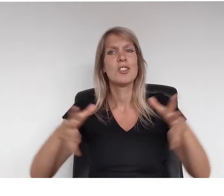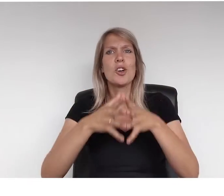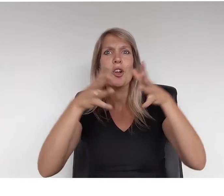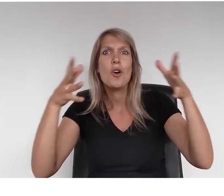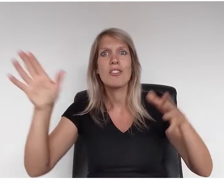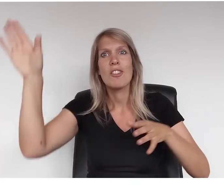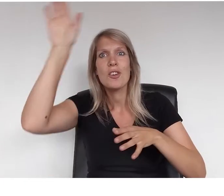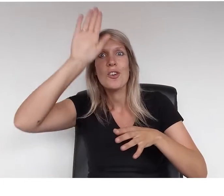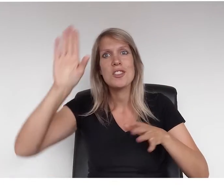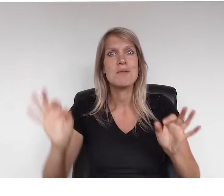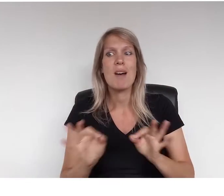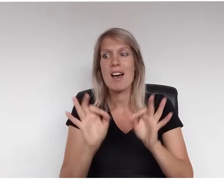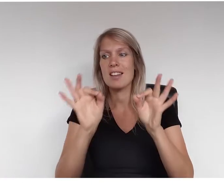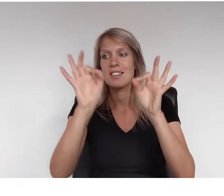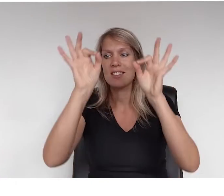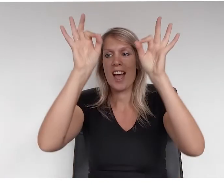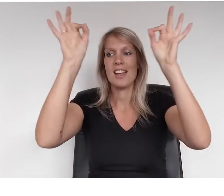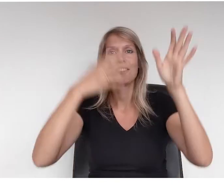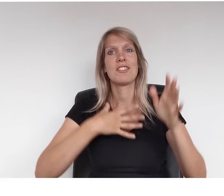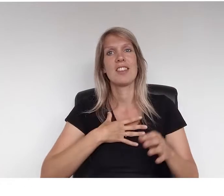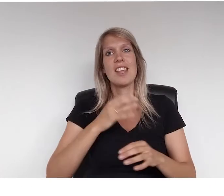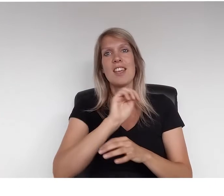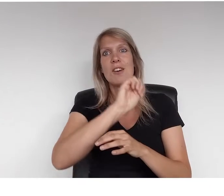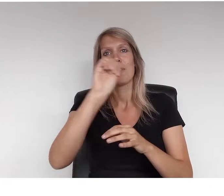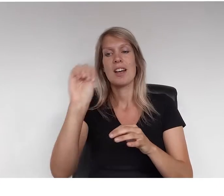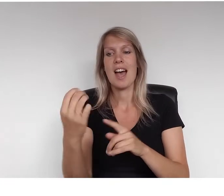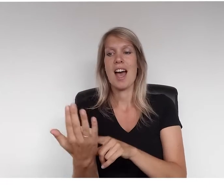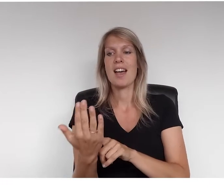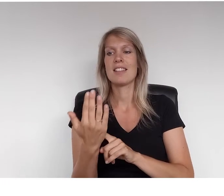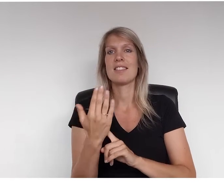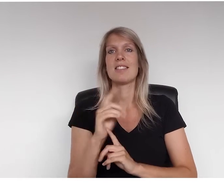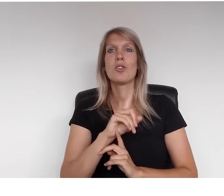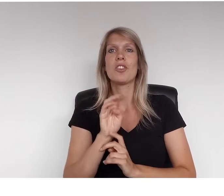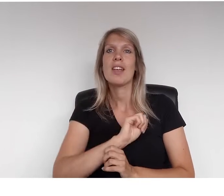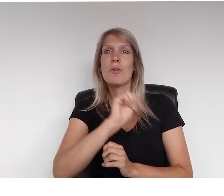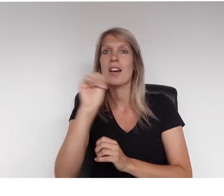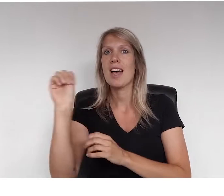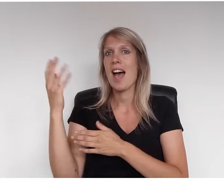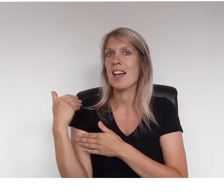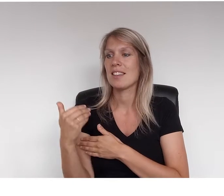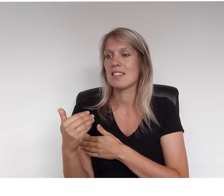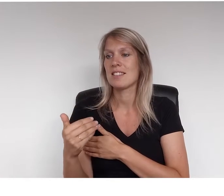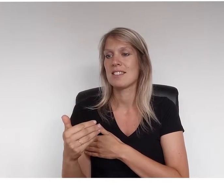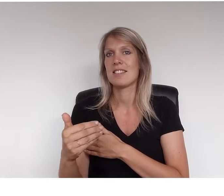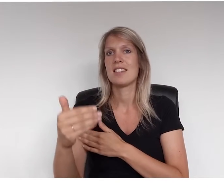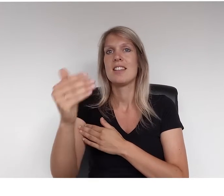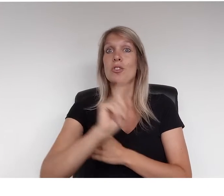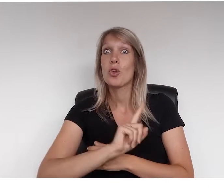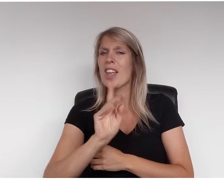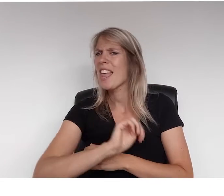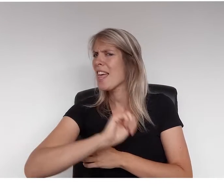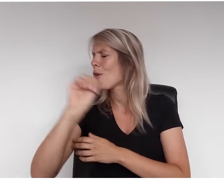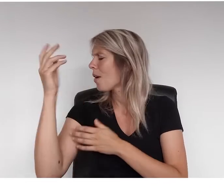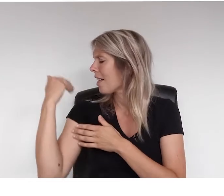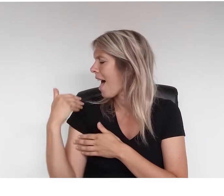God, majesteit van eeuwigheid tot eeuwigheid,